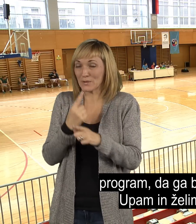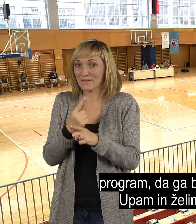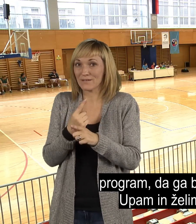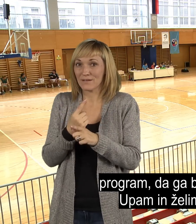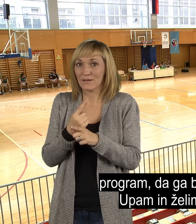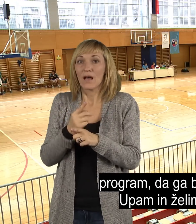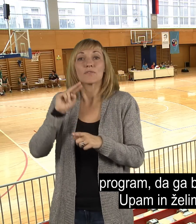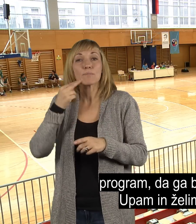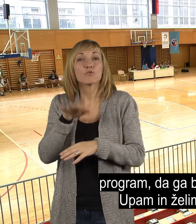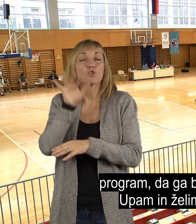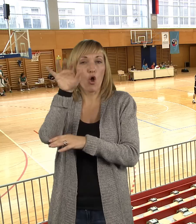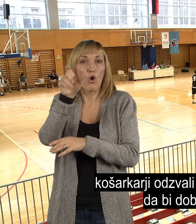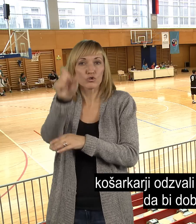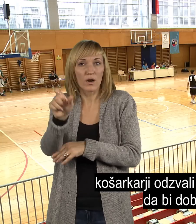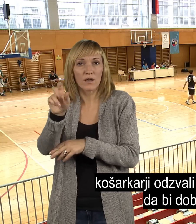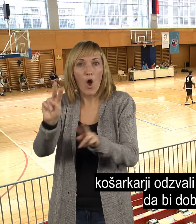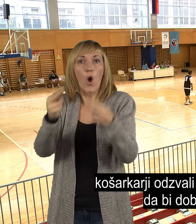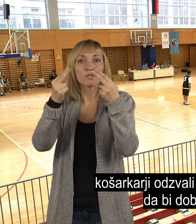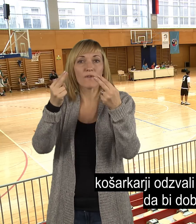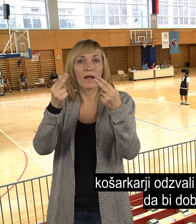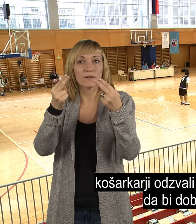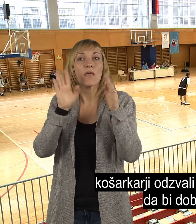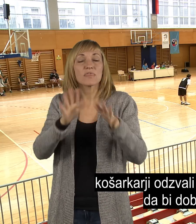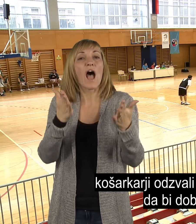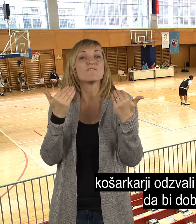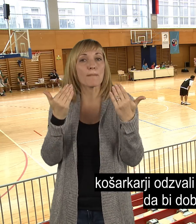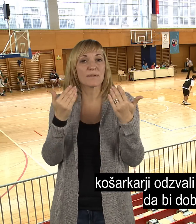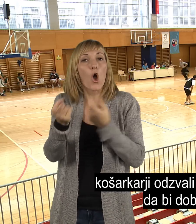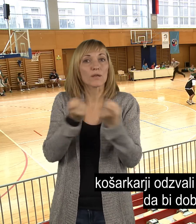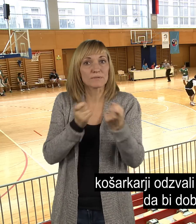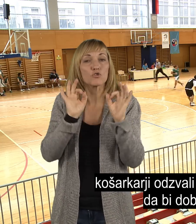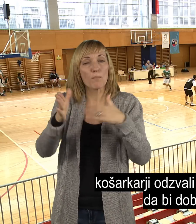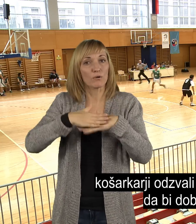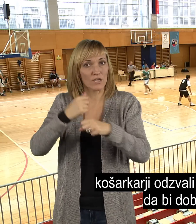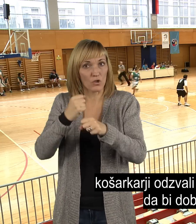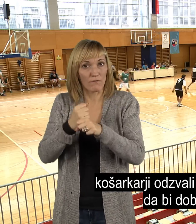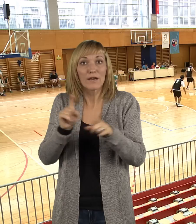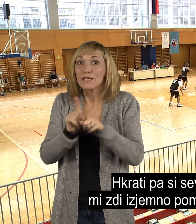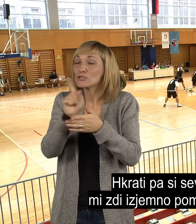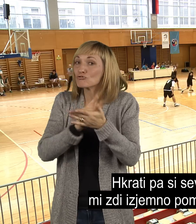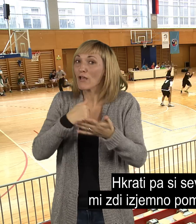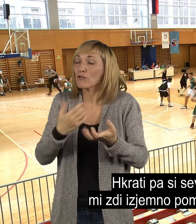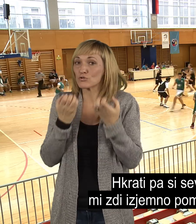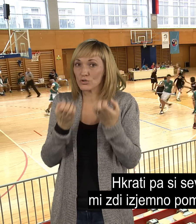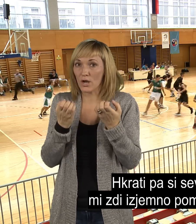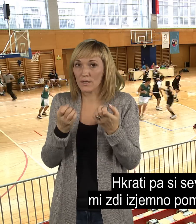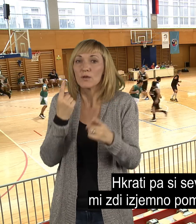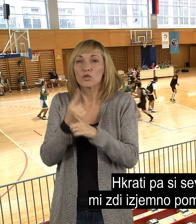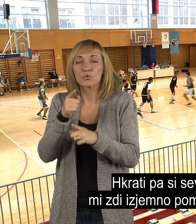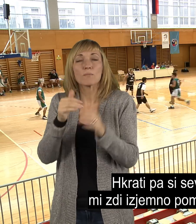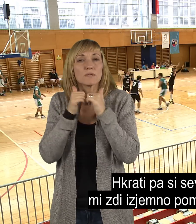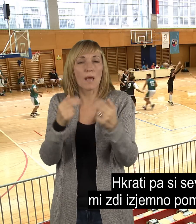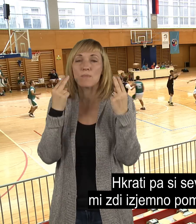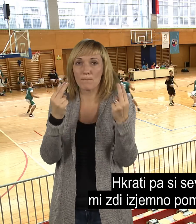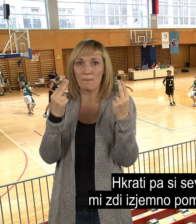se gluhi košarkarji odzvali vabilo reprezentance, da bi dobro sodelovali. Hkrati pa si seveda želim, in to